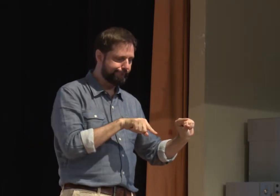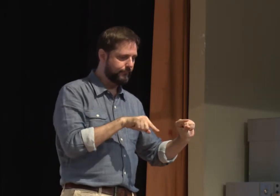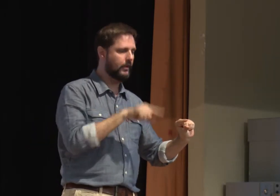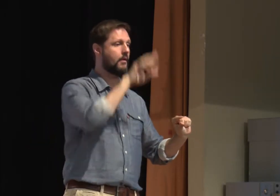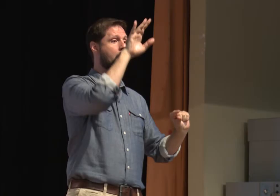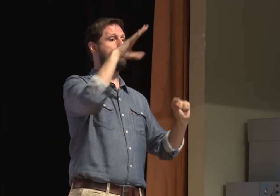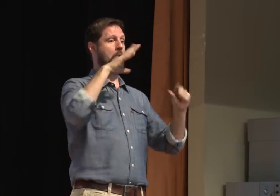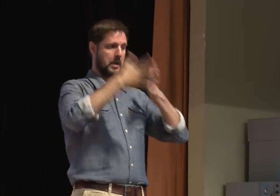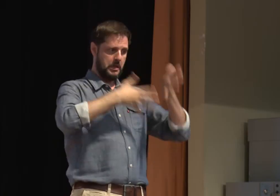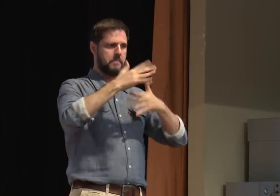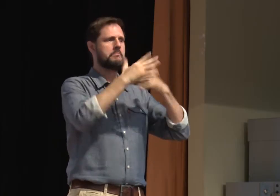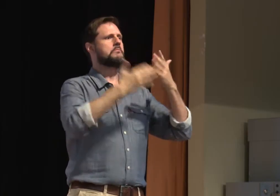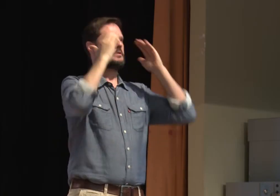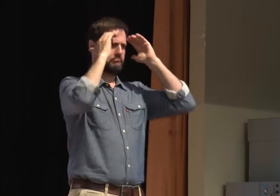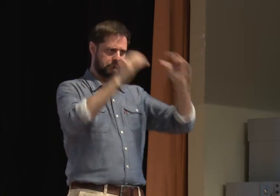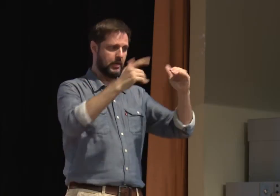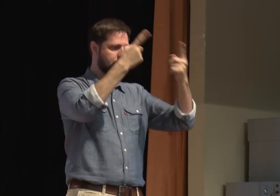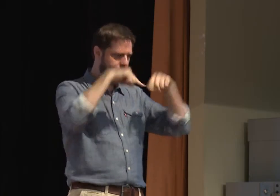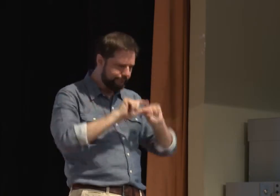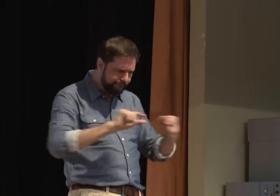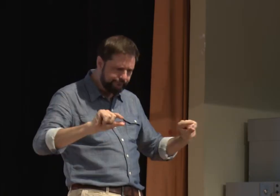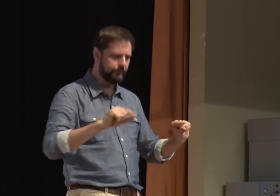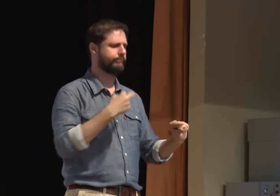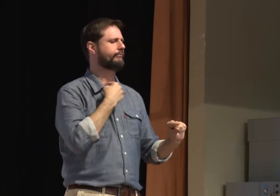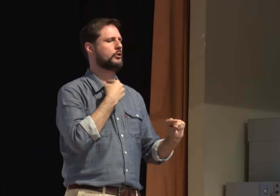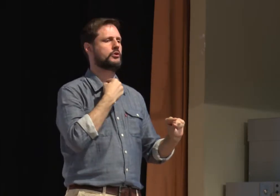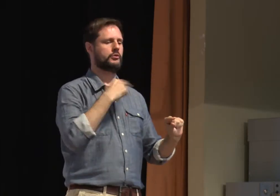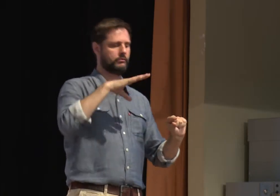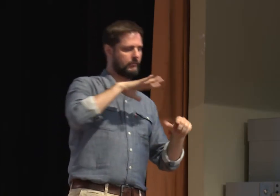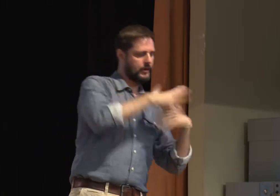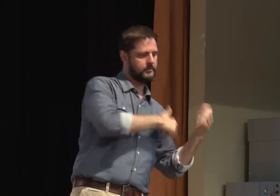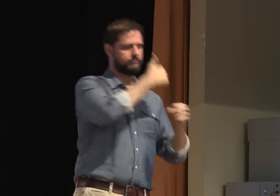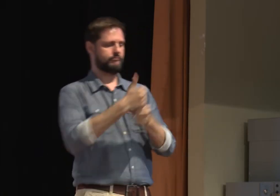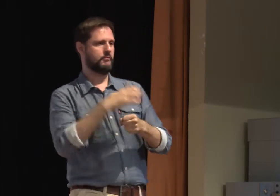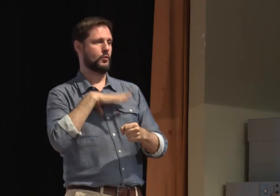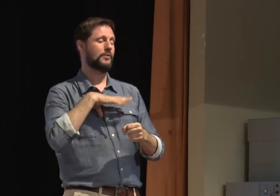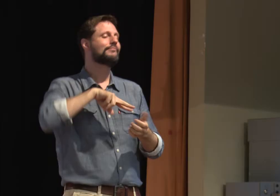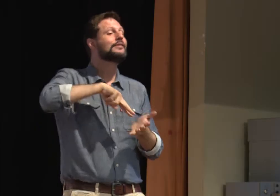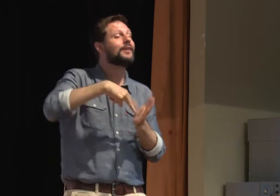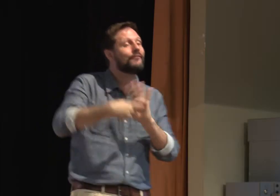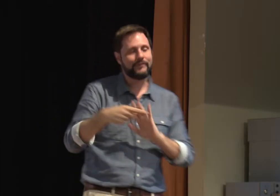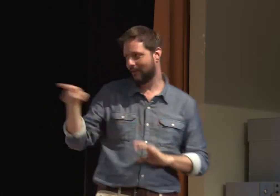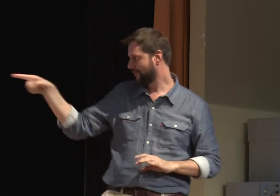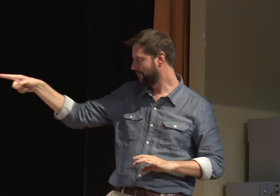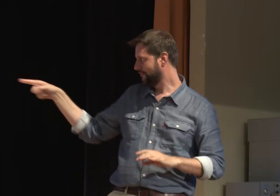está falando que a Libras, o ensino da Libras, como é um absurdo, mas não pode